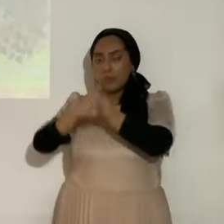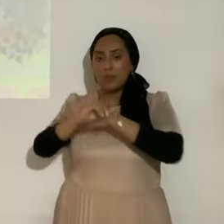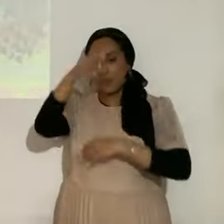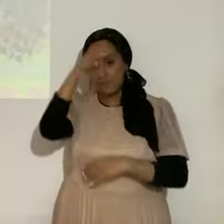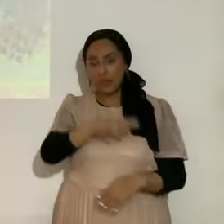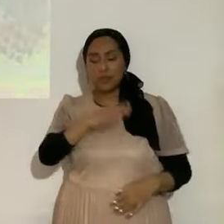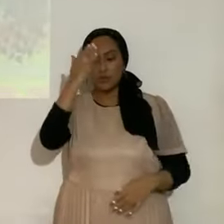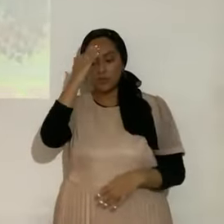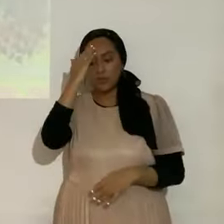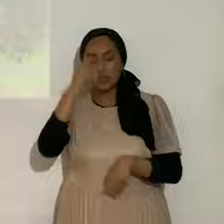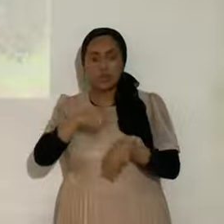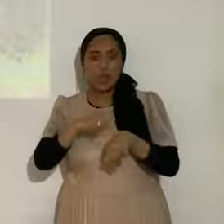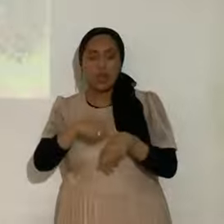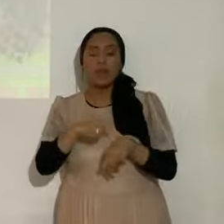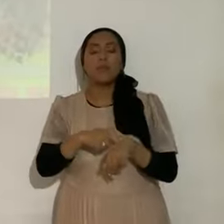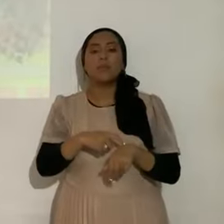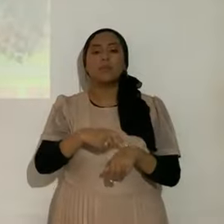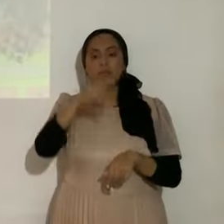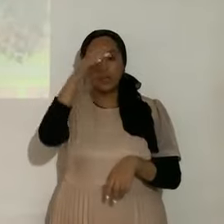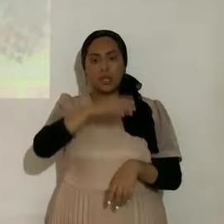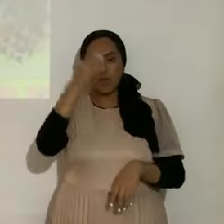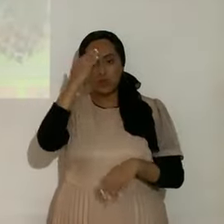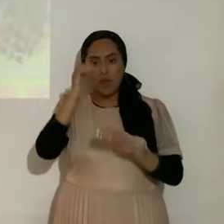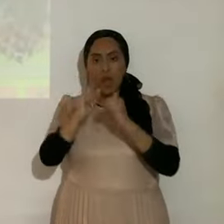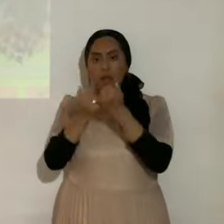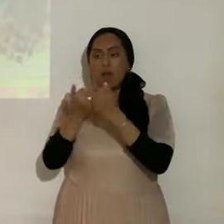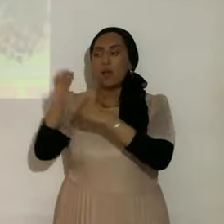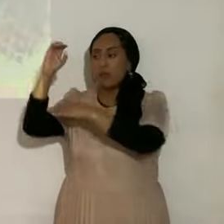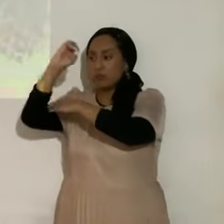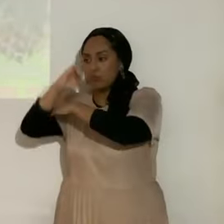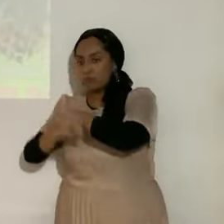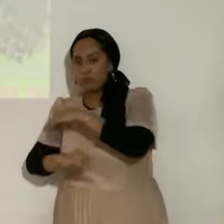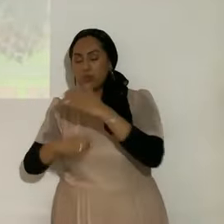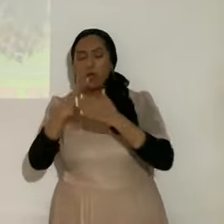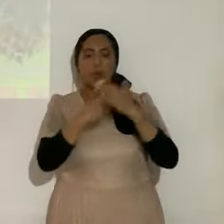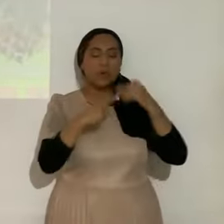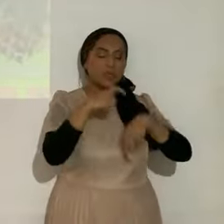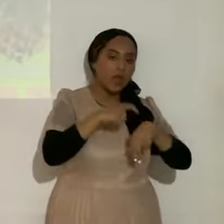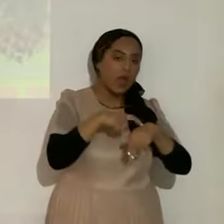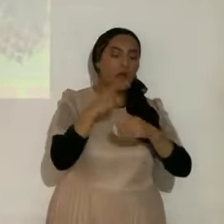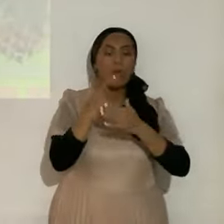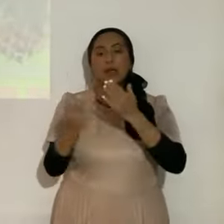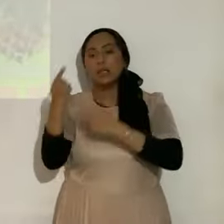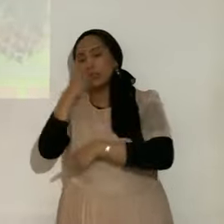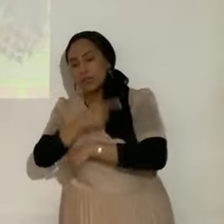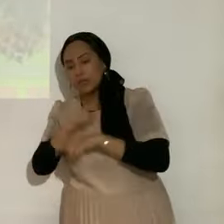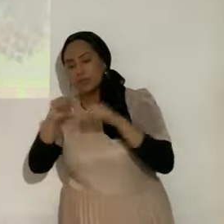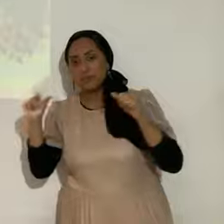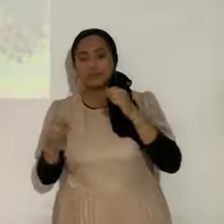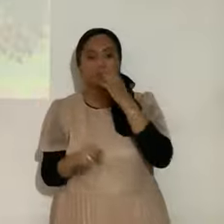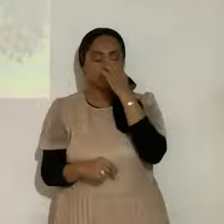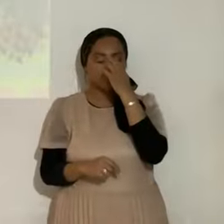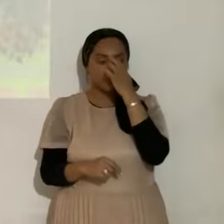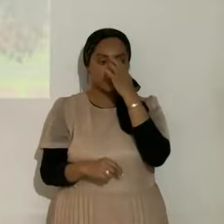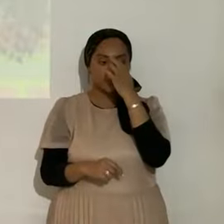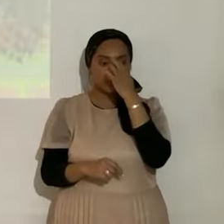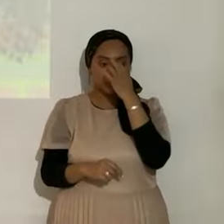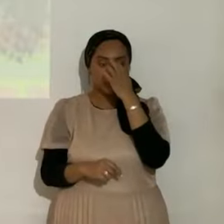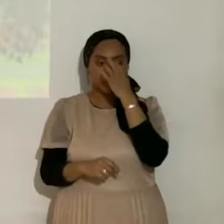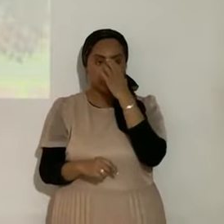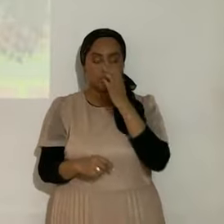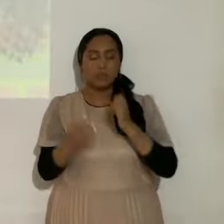horario. El hombre conoce la puesta de sol según las estaciones del año o según el día. Y realmente, hermanos,